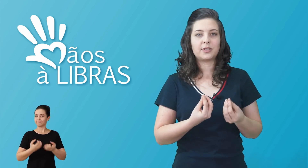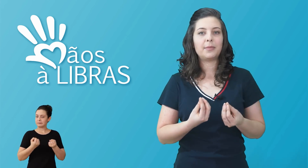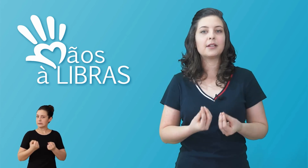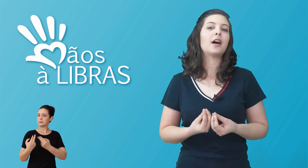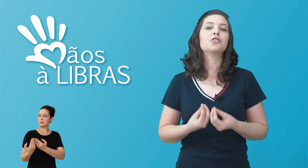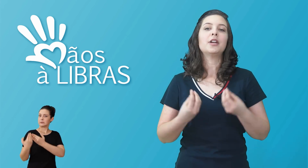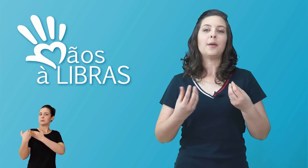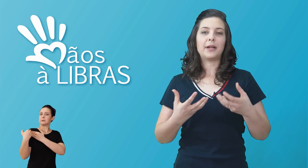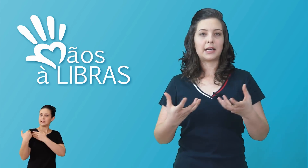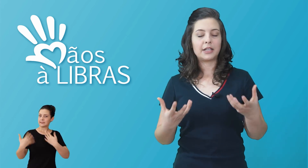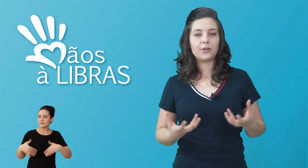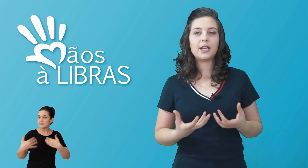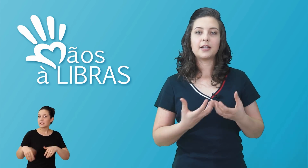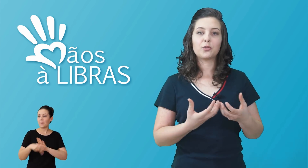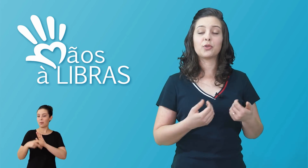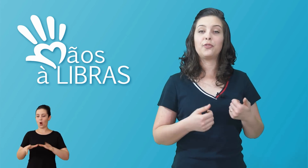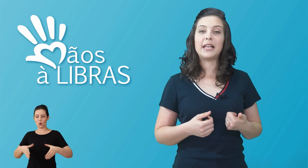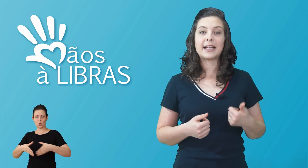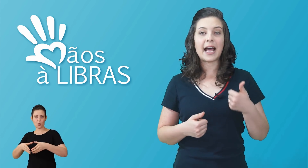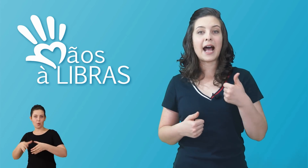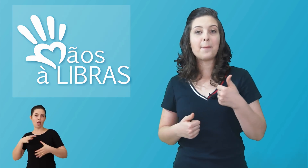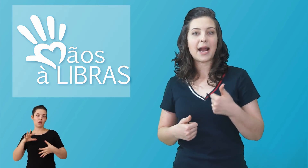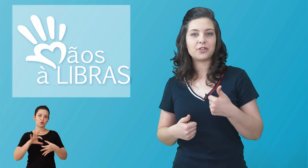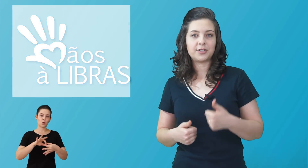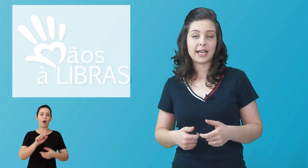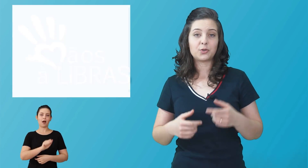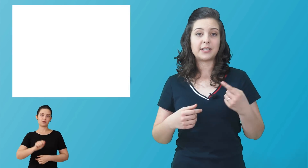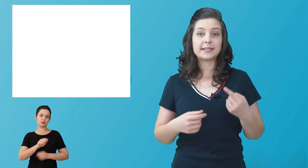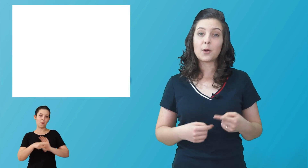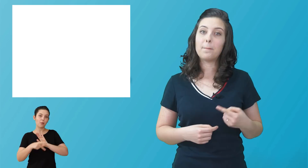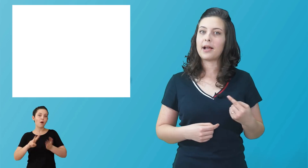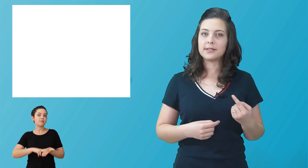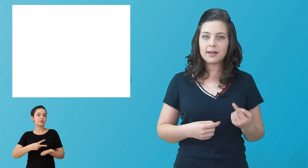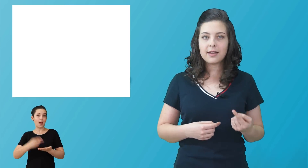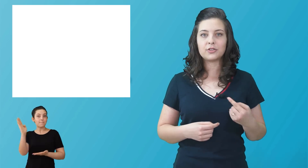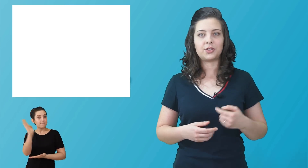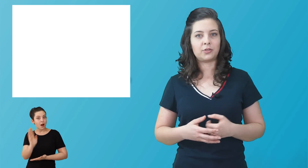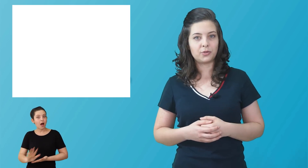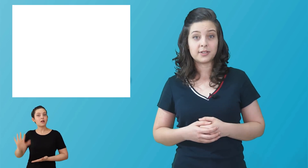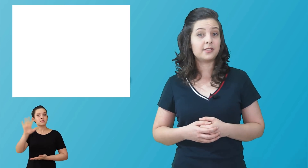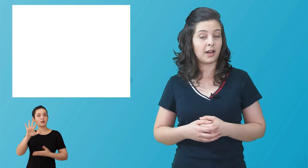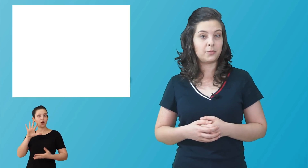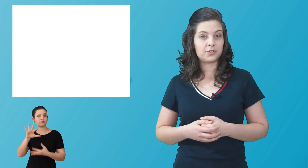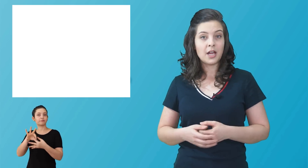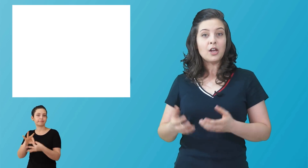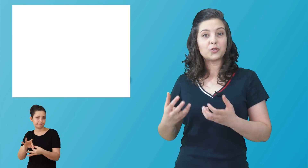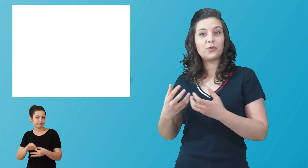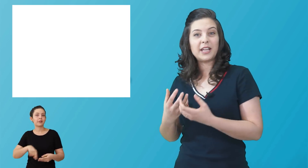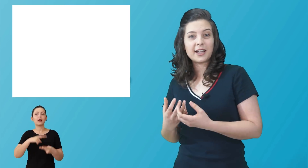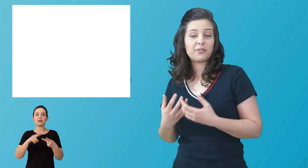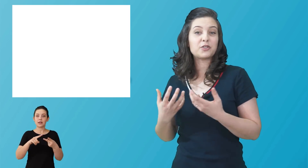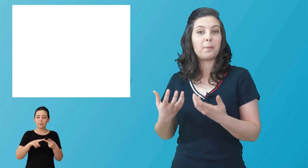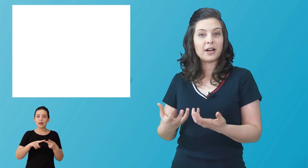da responsabilidade pela categoria. Então eu sou filiada à ABRATES, que é a Associação Brasileira de Tradutores e Intérpretes.